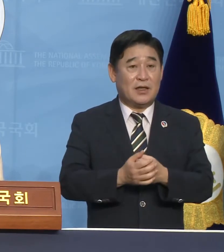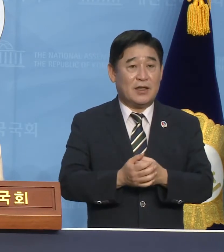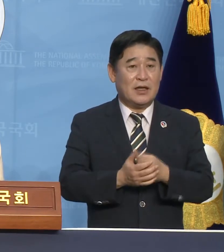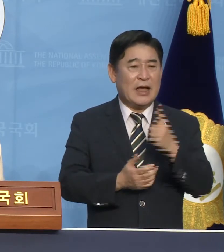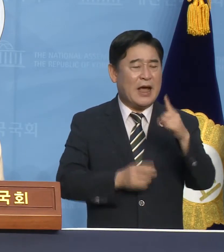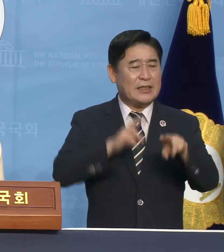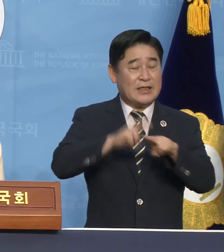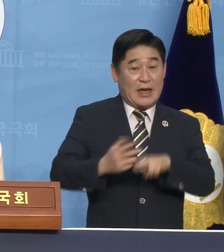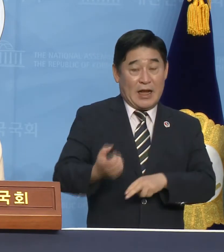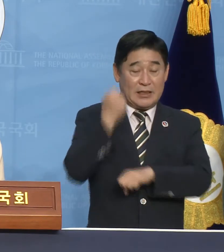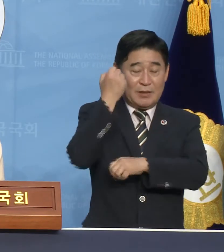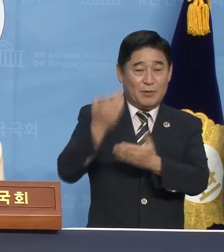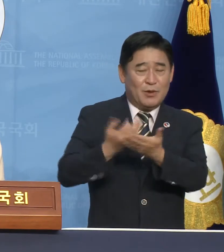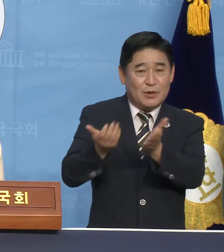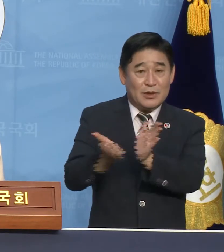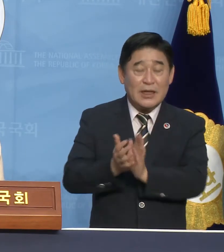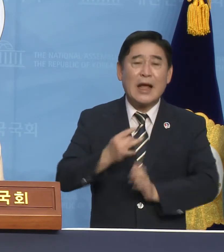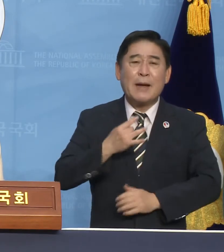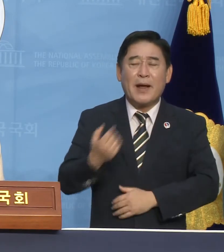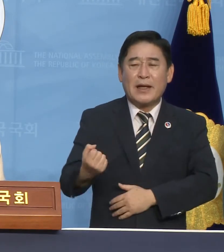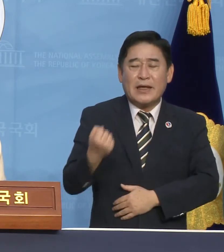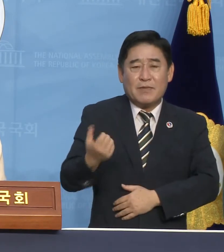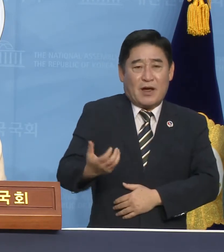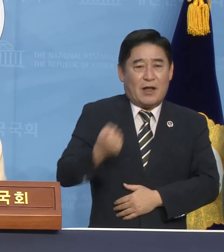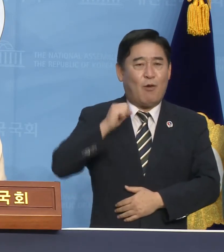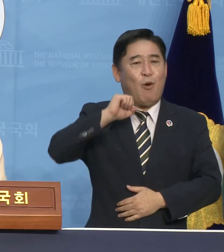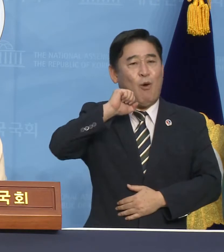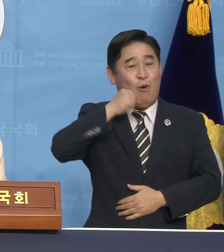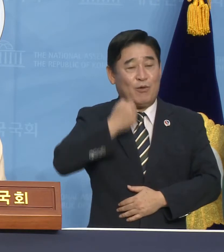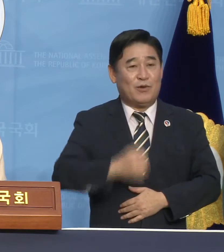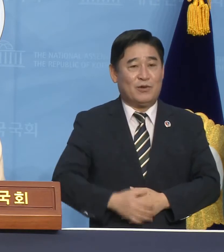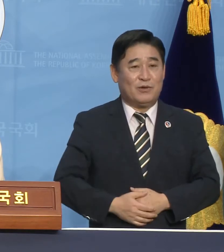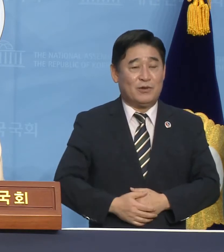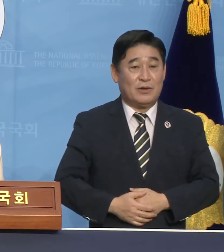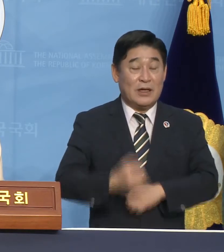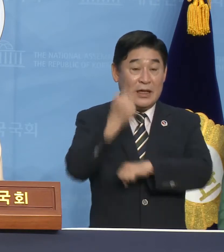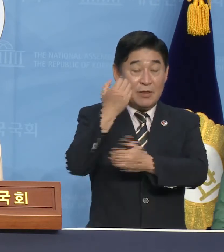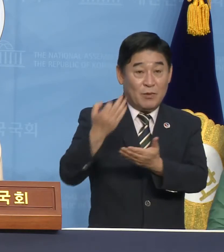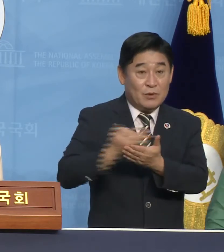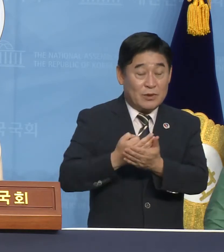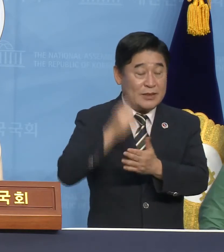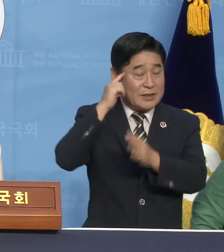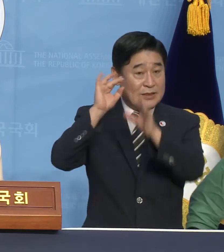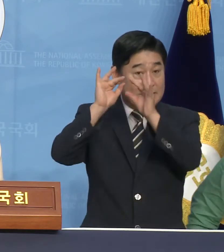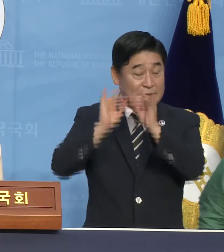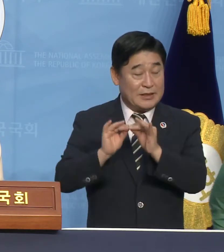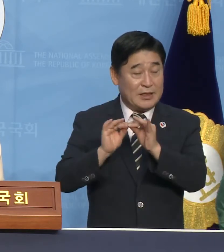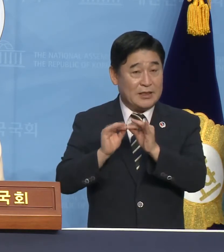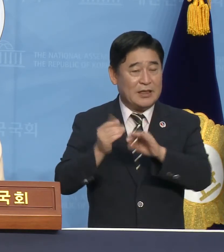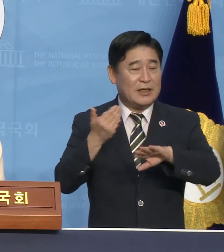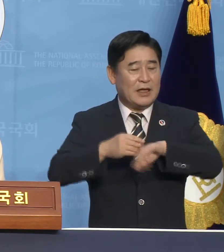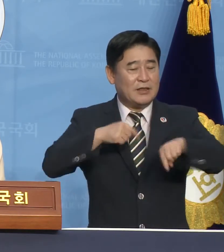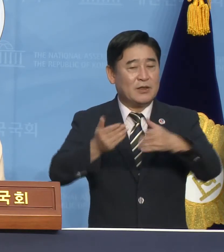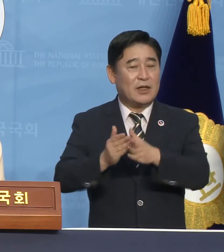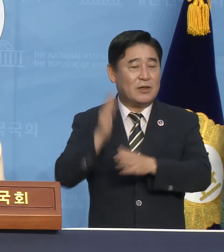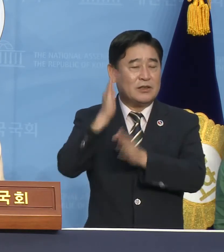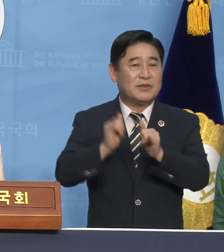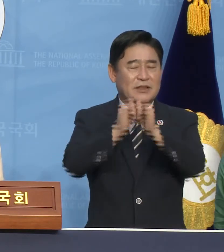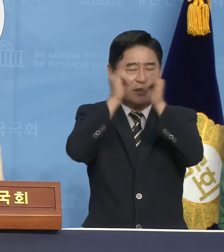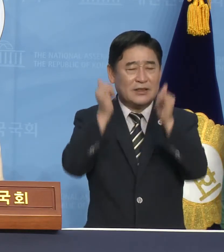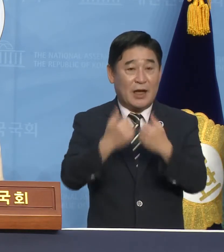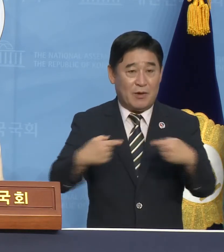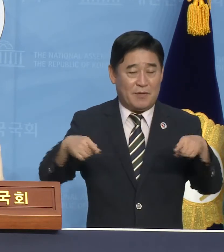한석을 보유한 기본소득당만의 힘으로는 어렵습니다. 기본소득을 지지하는 다른 정당과